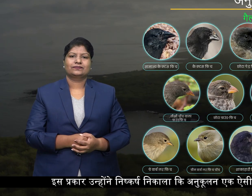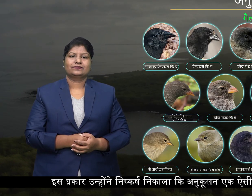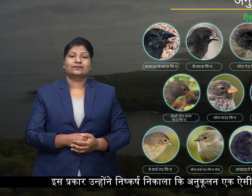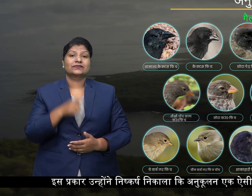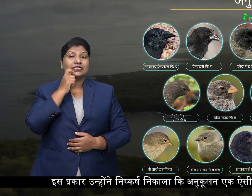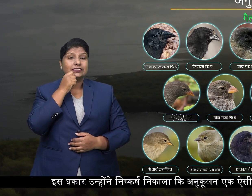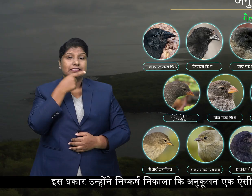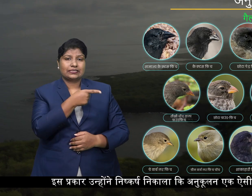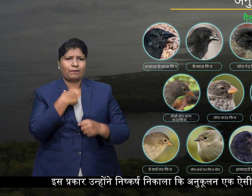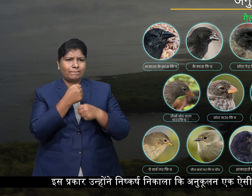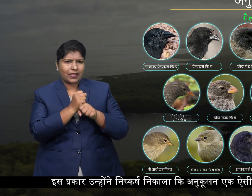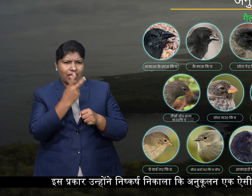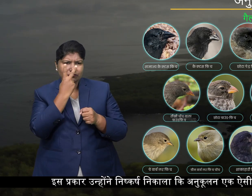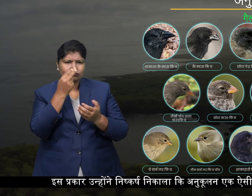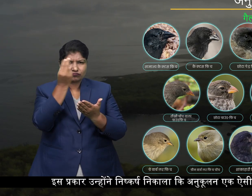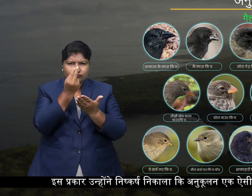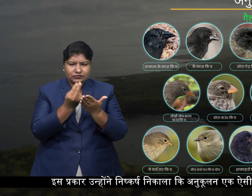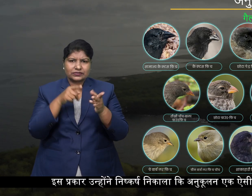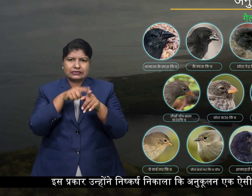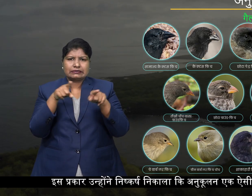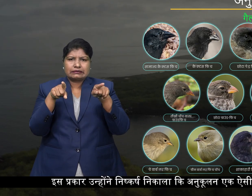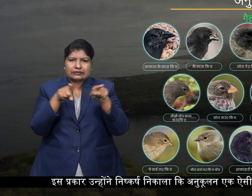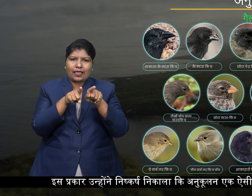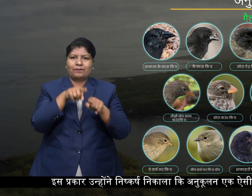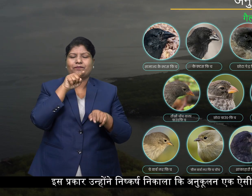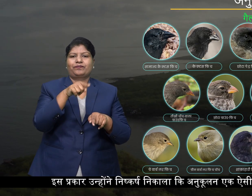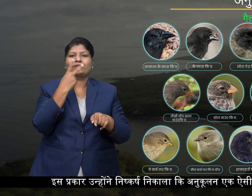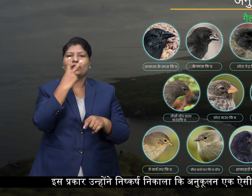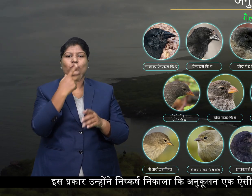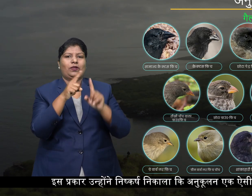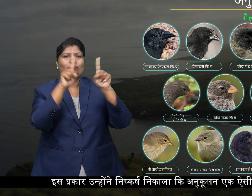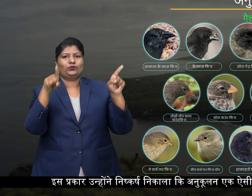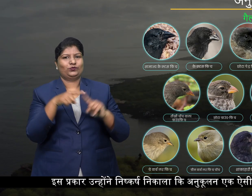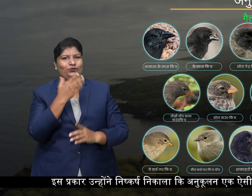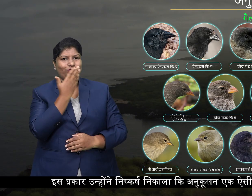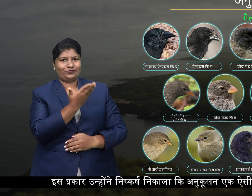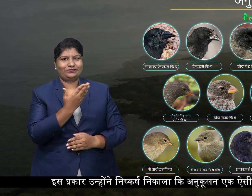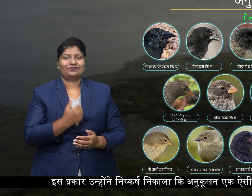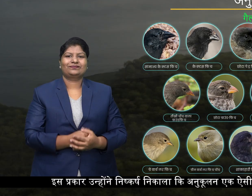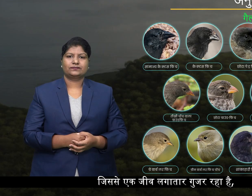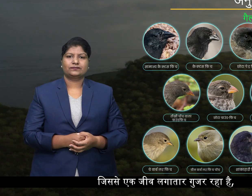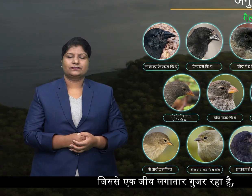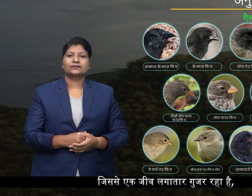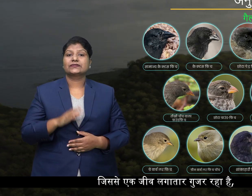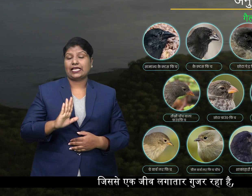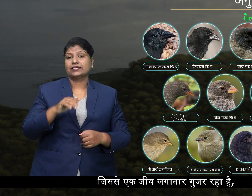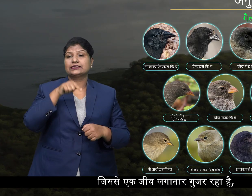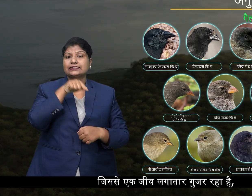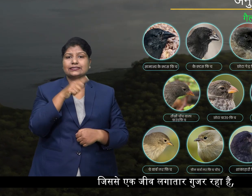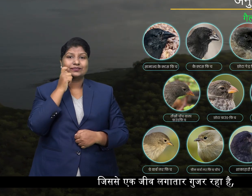इस प्रकार उन्होंने निष्कर्ष निकाला कि अनुकूलन एक ऐसी चीज है जिससे एक जीव